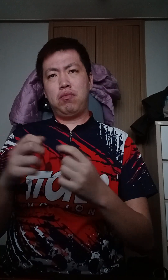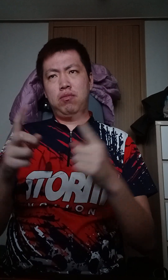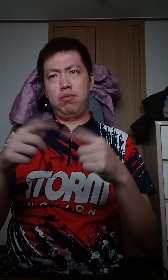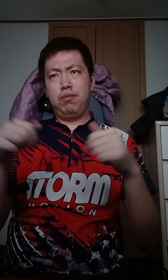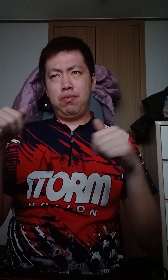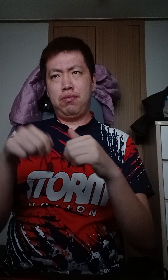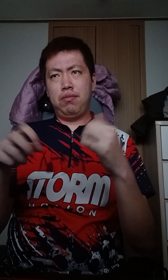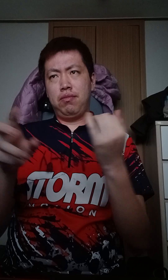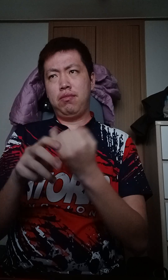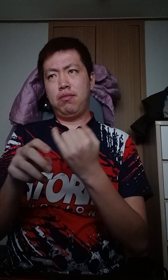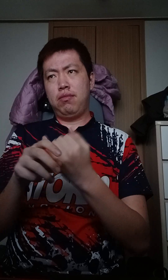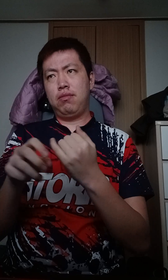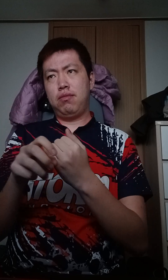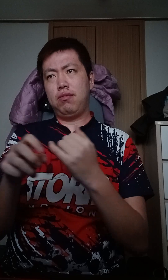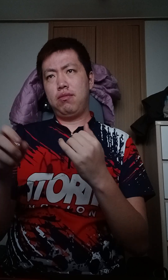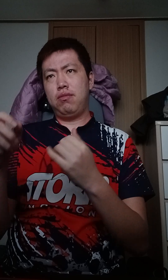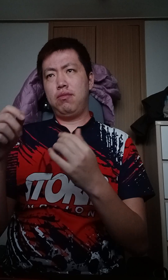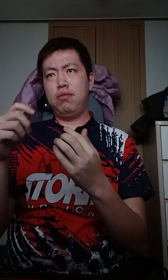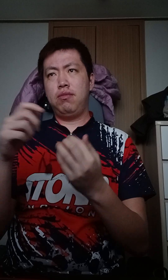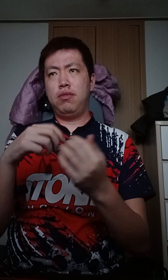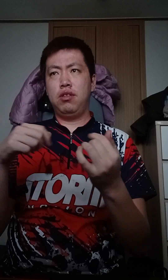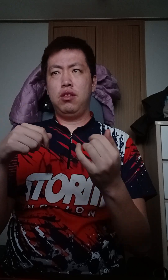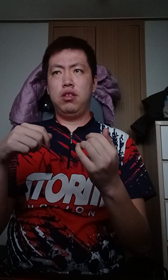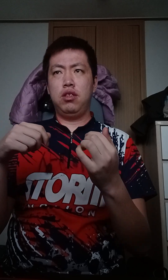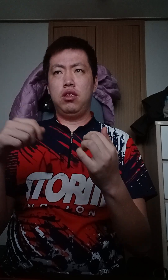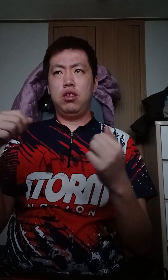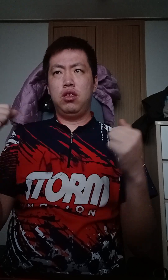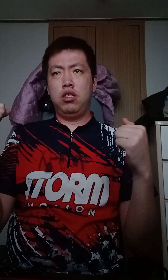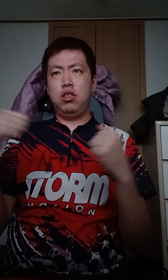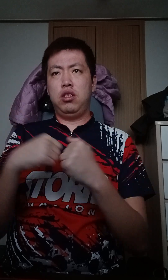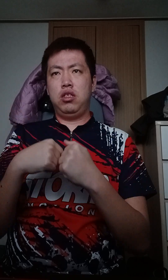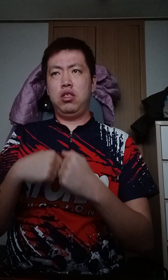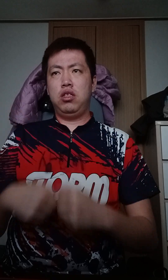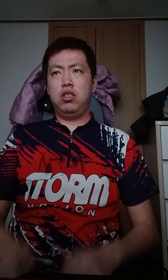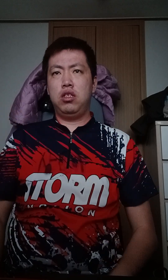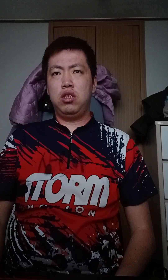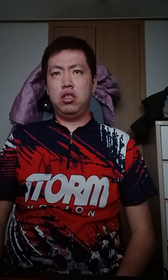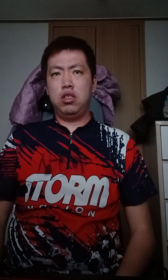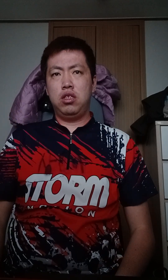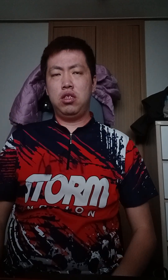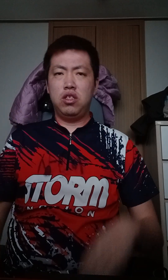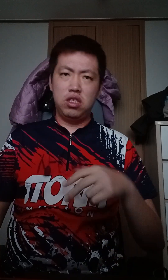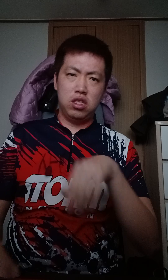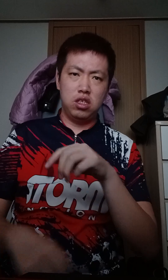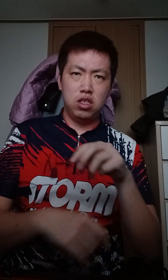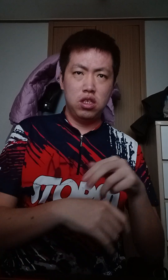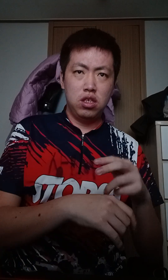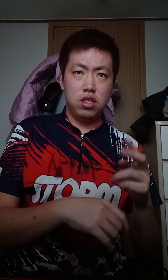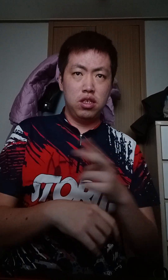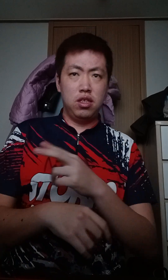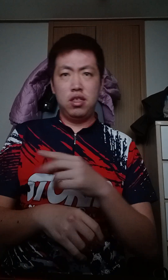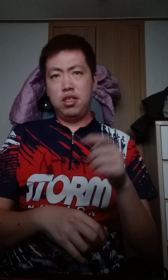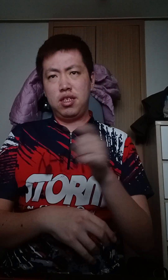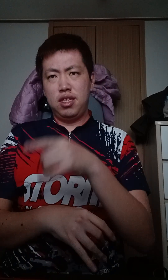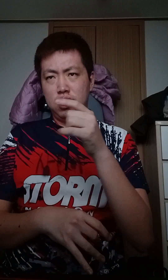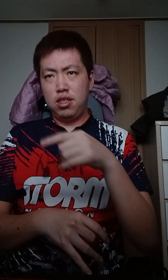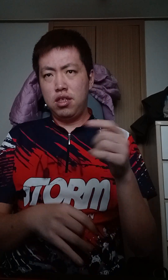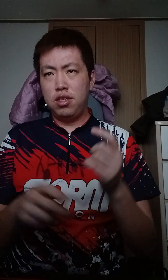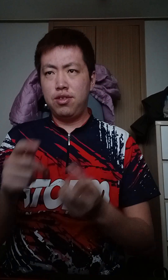피하려던 마을버스는 오른쪽에 있는 건물과 결국 부딪히고 맙니다. 빨리 지나가면 되는데 저 차로 중간에 이제 마을버스